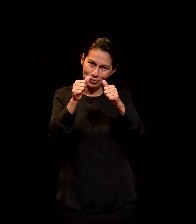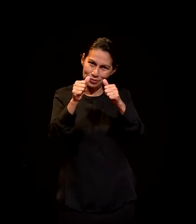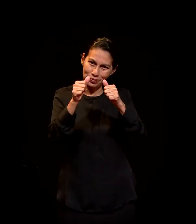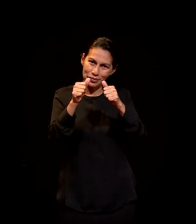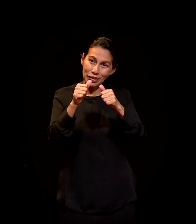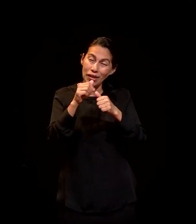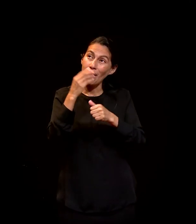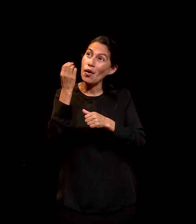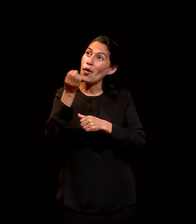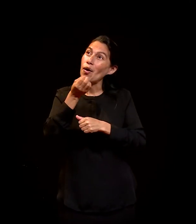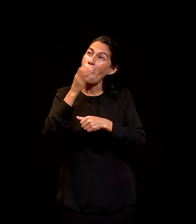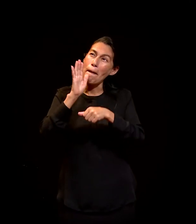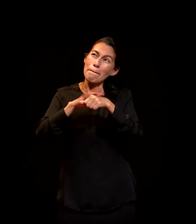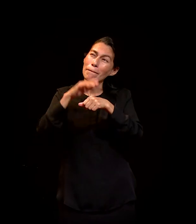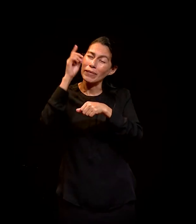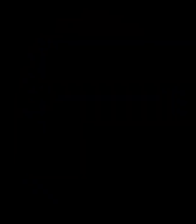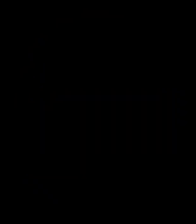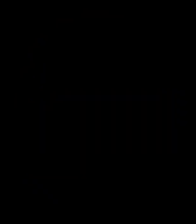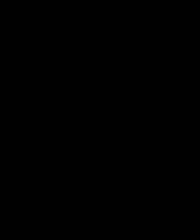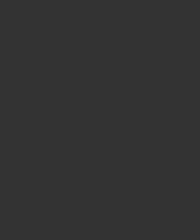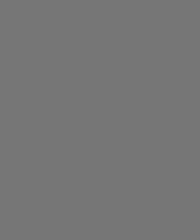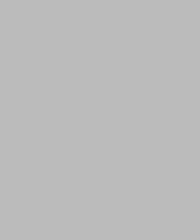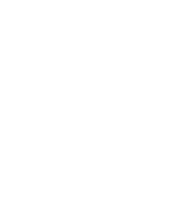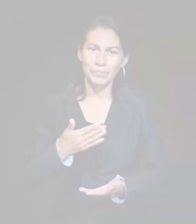buscar a dios en oración